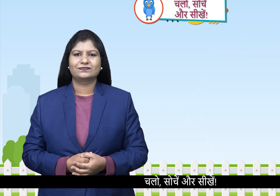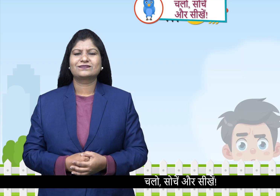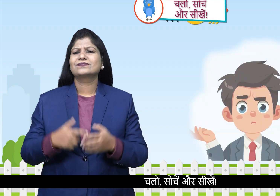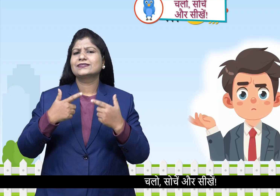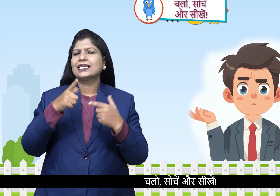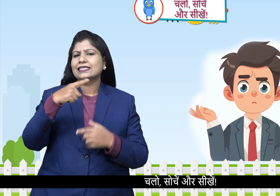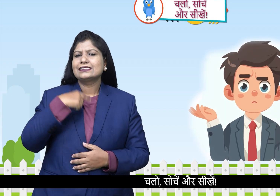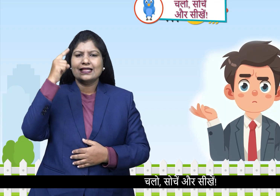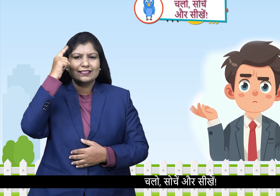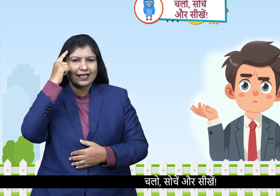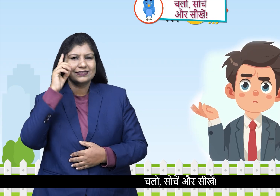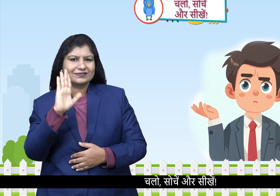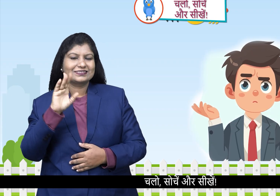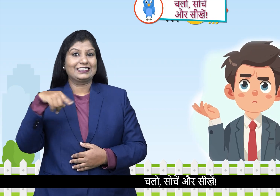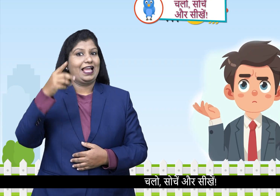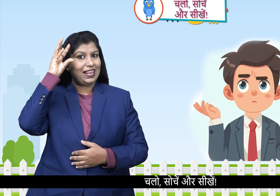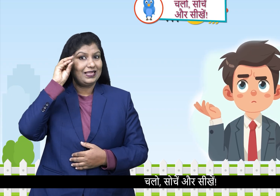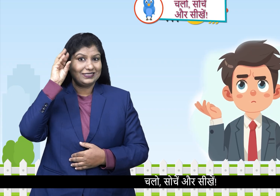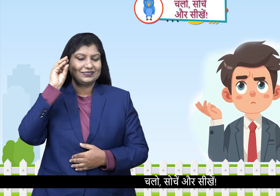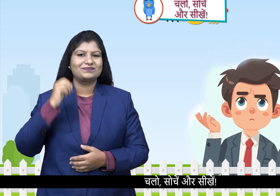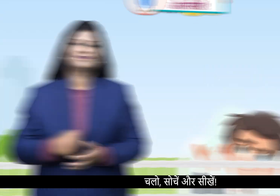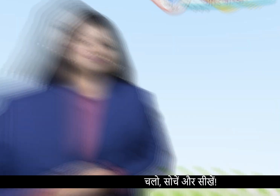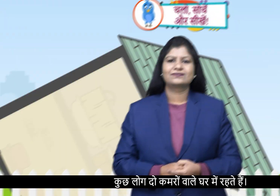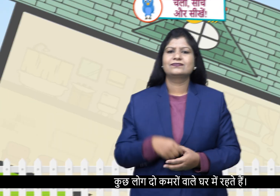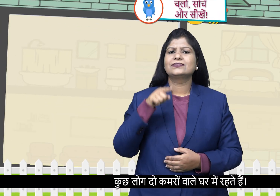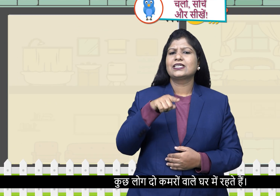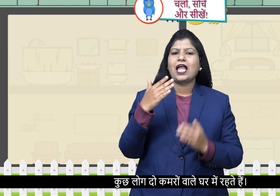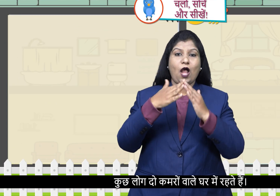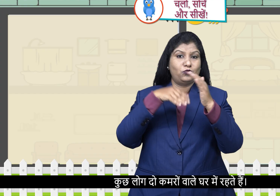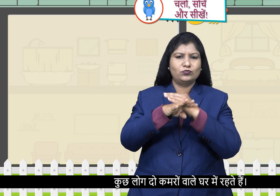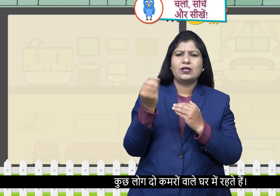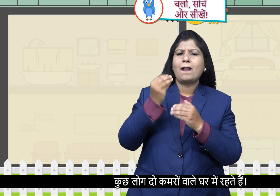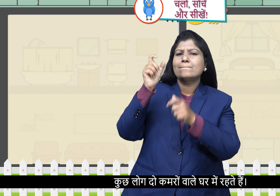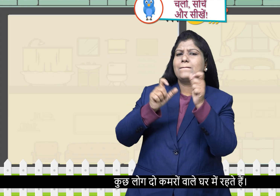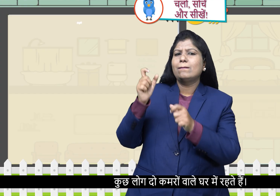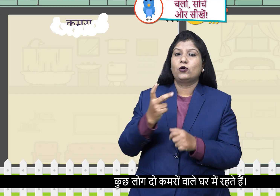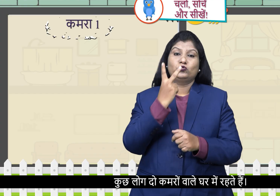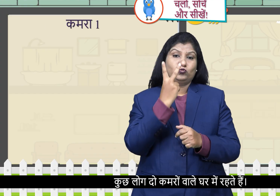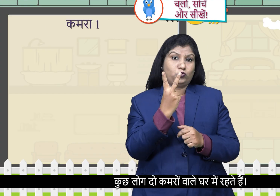चलो सोचें और सीखें। कुछ लोग 2 कमरों वाले घर में रहते हैं।